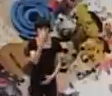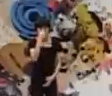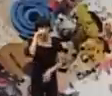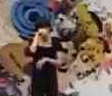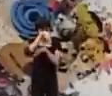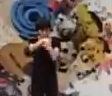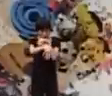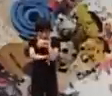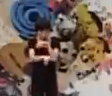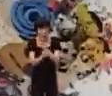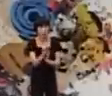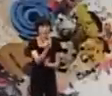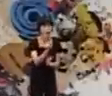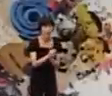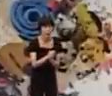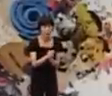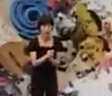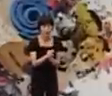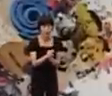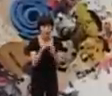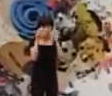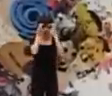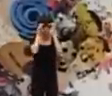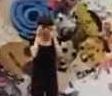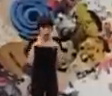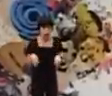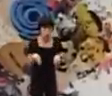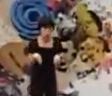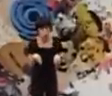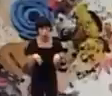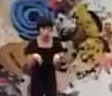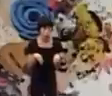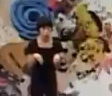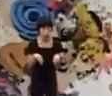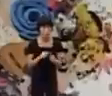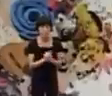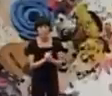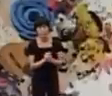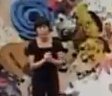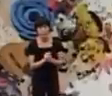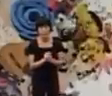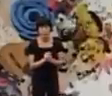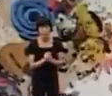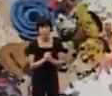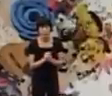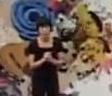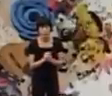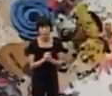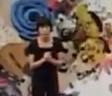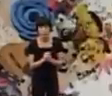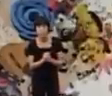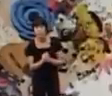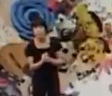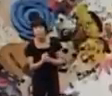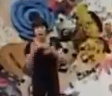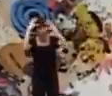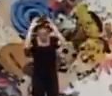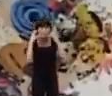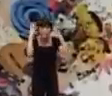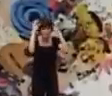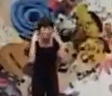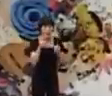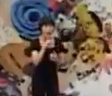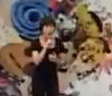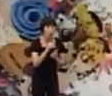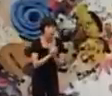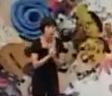章啱啊，仲有咧，貓頭鷹啱，後邊嘅朋友咧有嘛？獅子啱